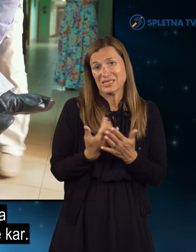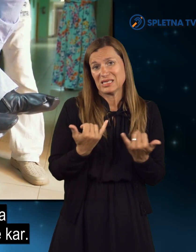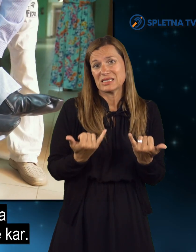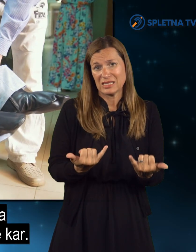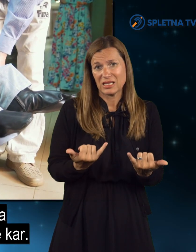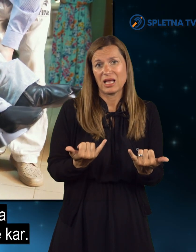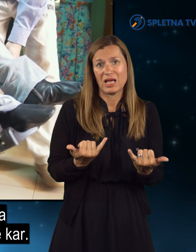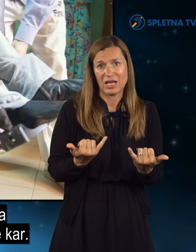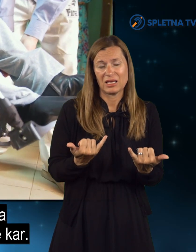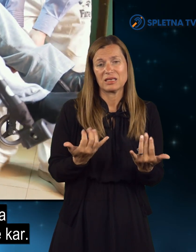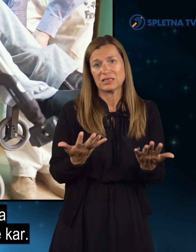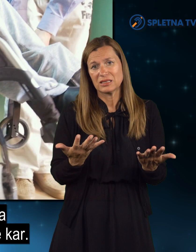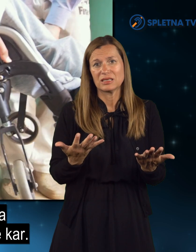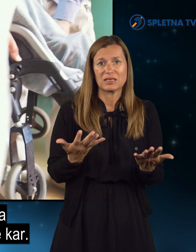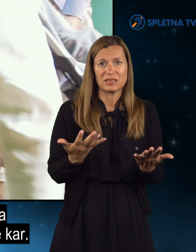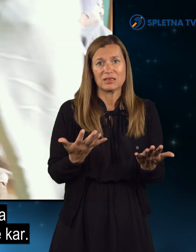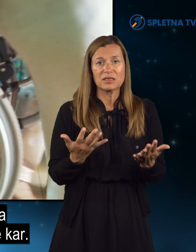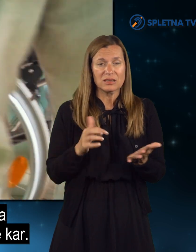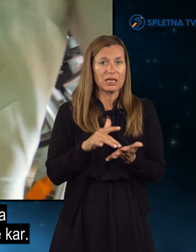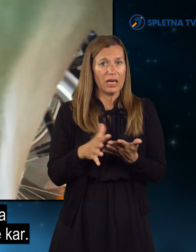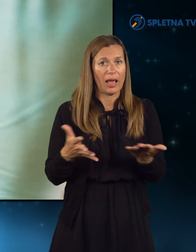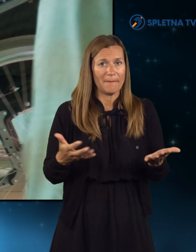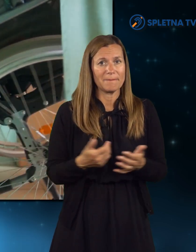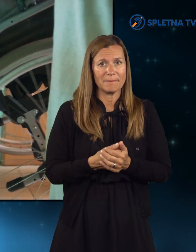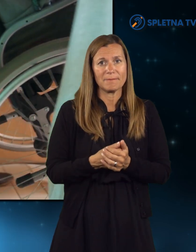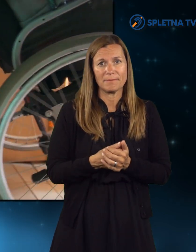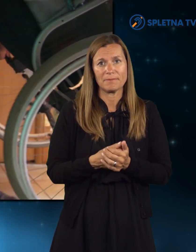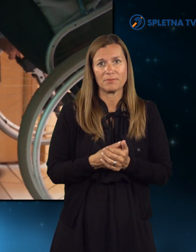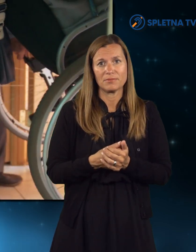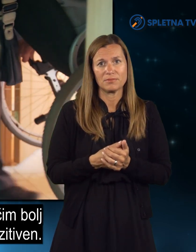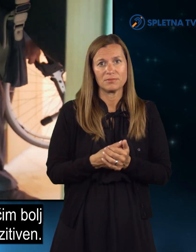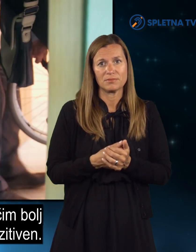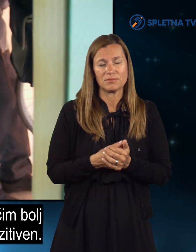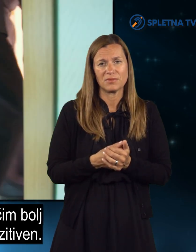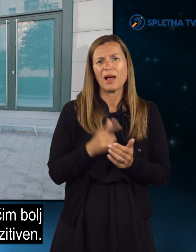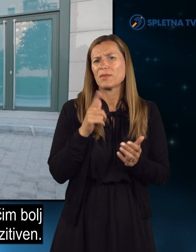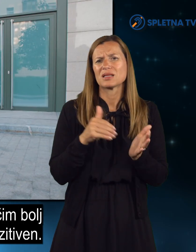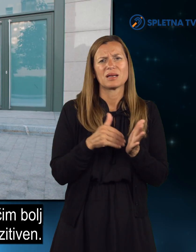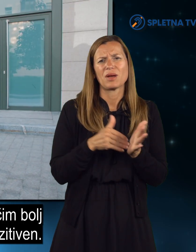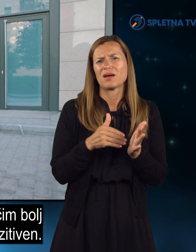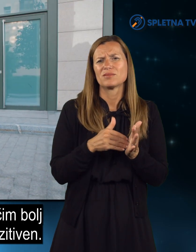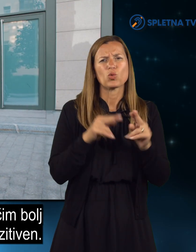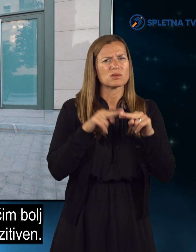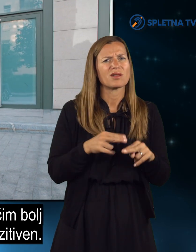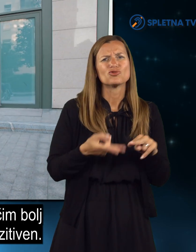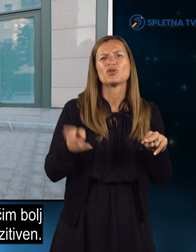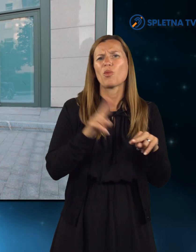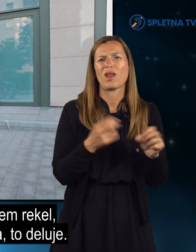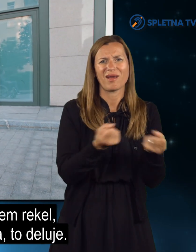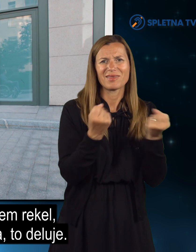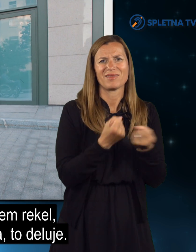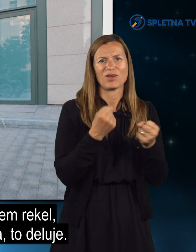ja, zaenkrat je kar, je v bistvu biti čim bolj aktiven pa pozitiven,